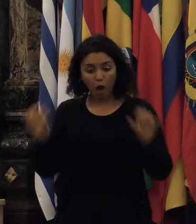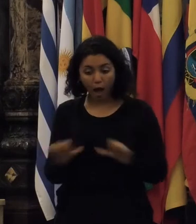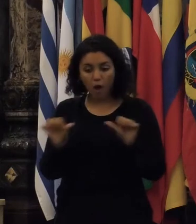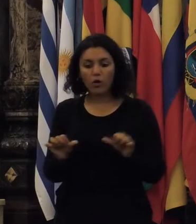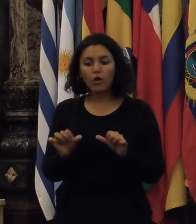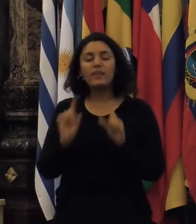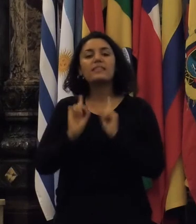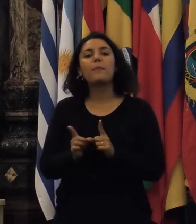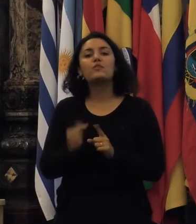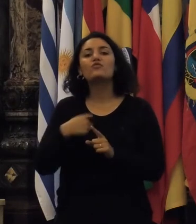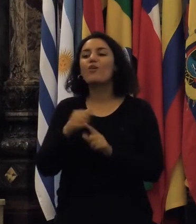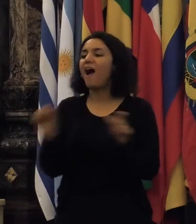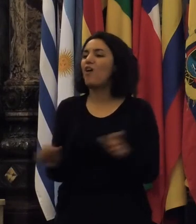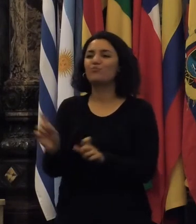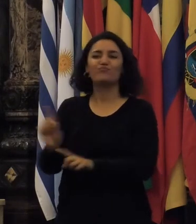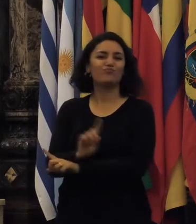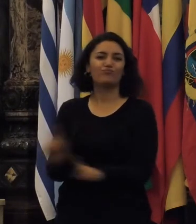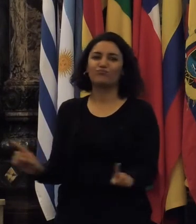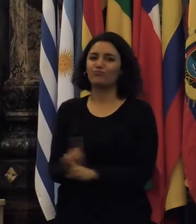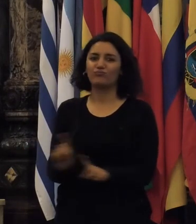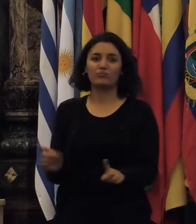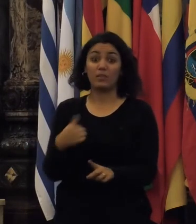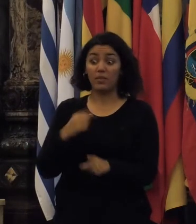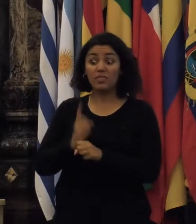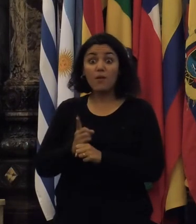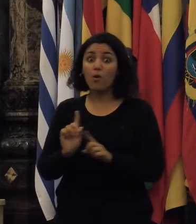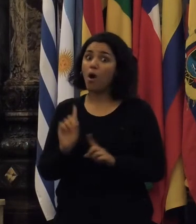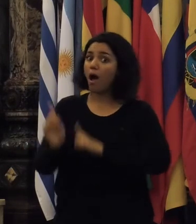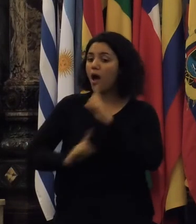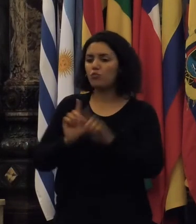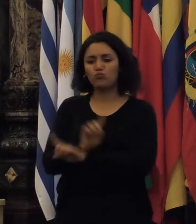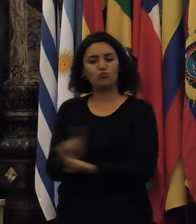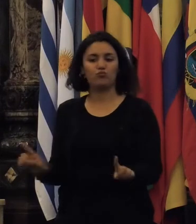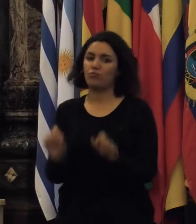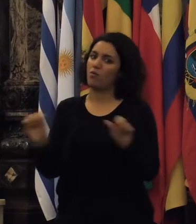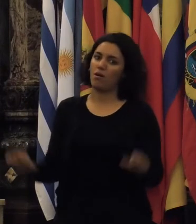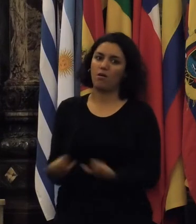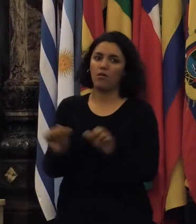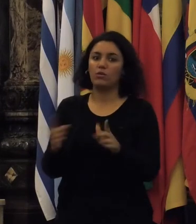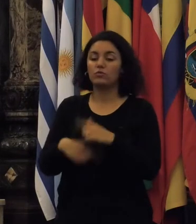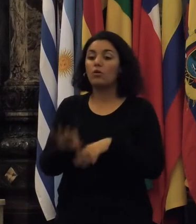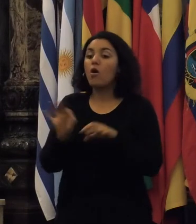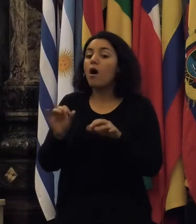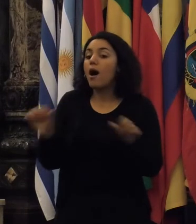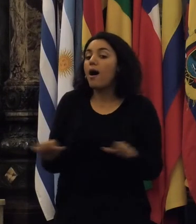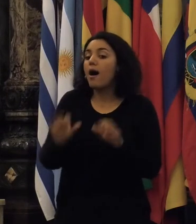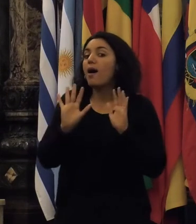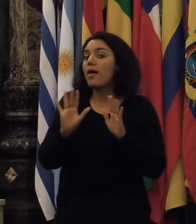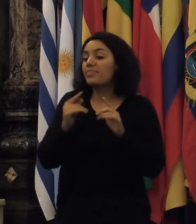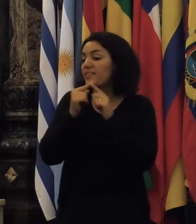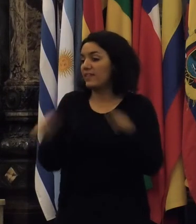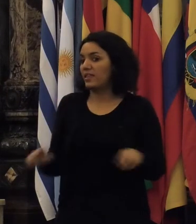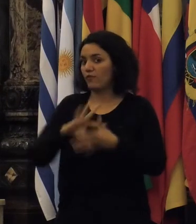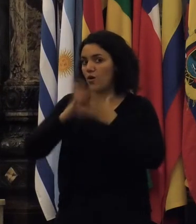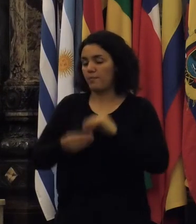que podemos no hacer, en lo que debemos no hacer o en lo que tenemos que hacer de una manera distinta. Fíjense,